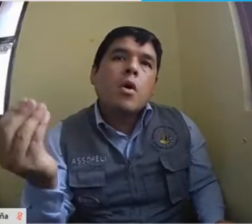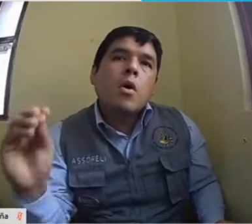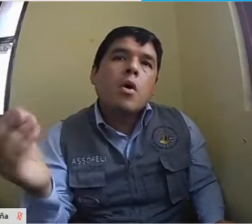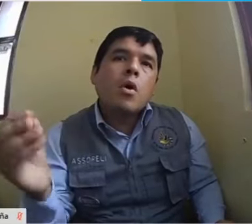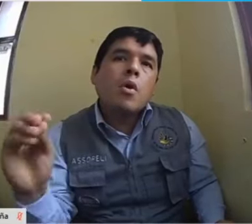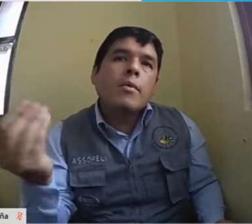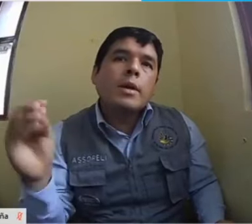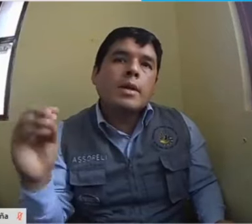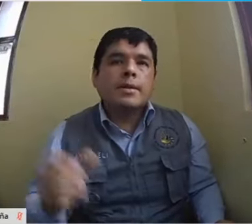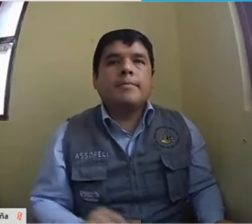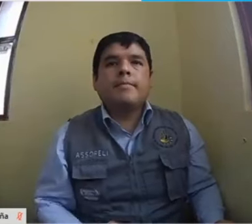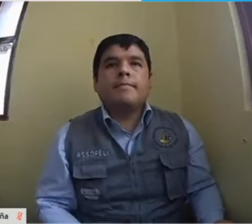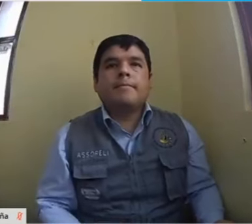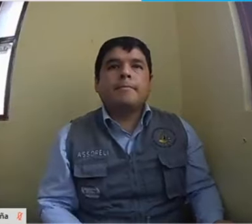Joven.